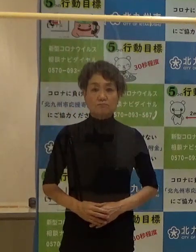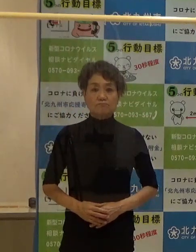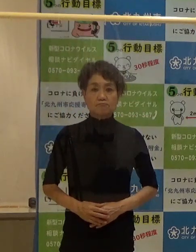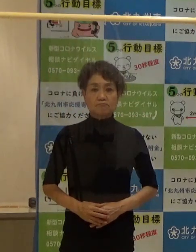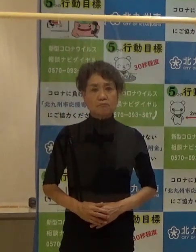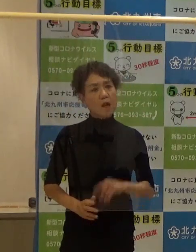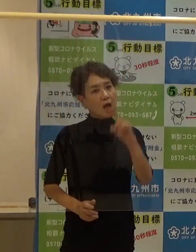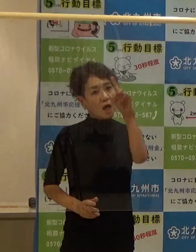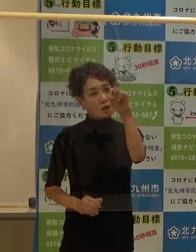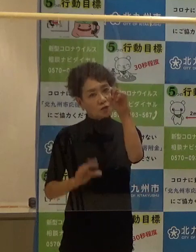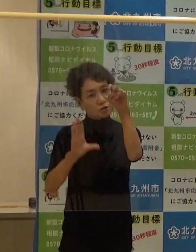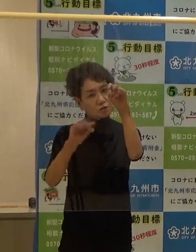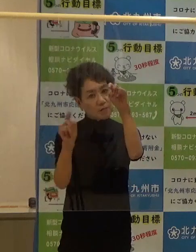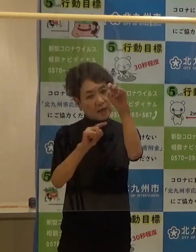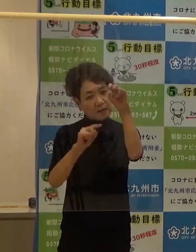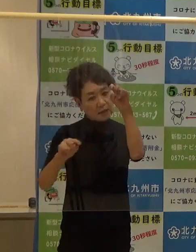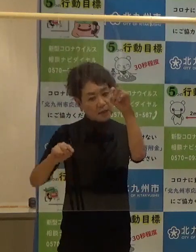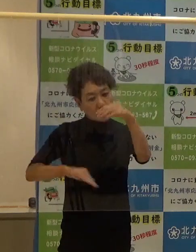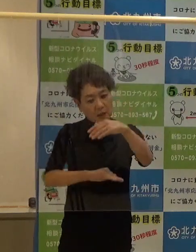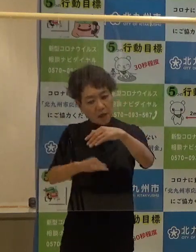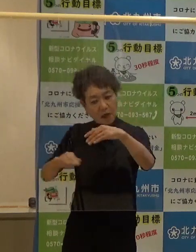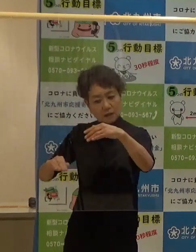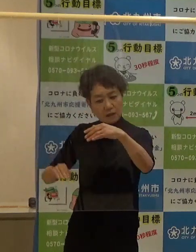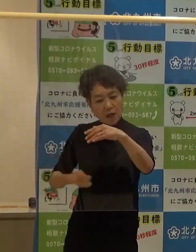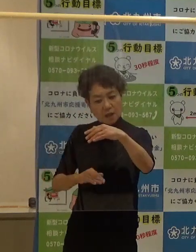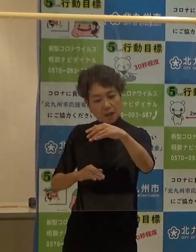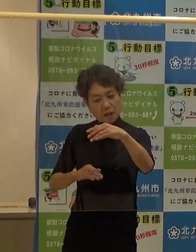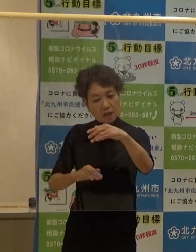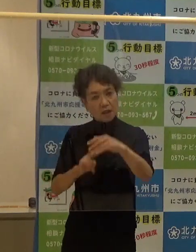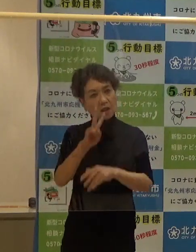10万人あたり、通知分は